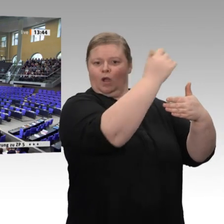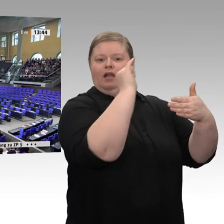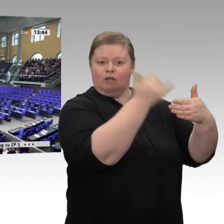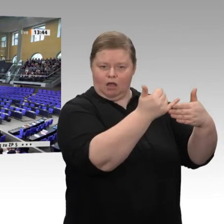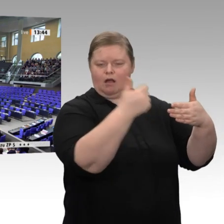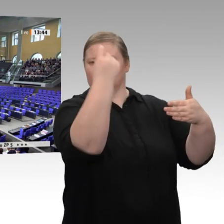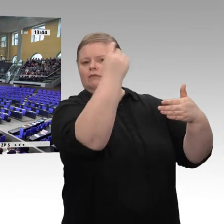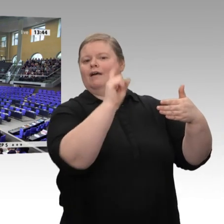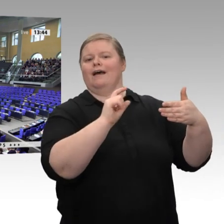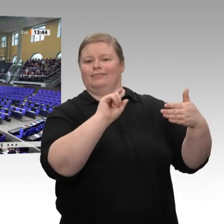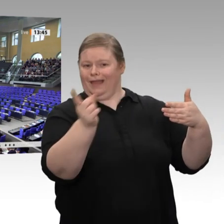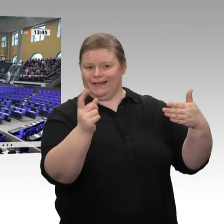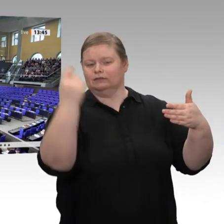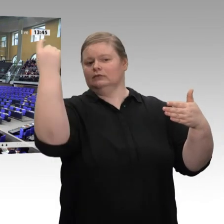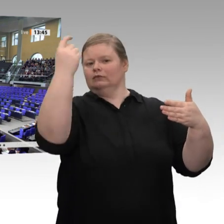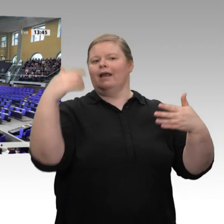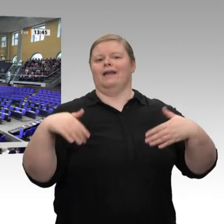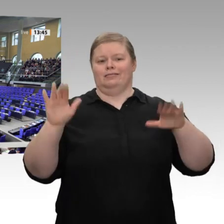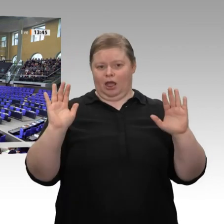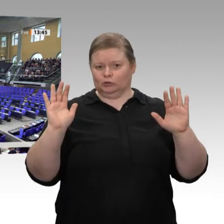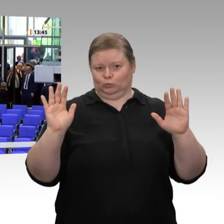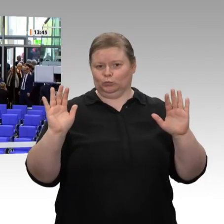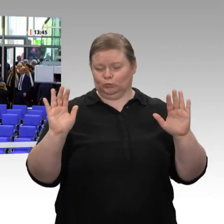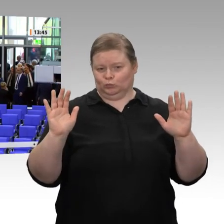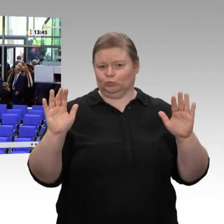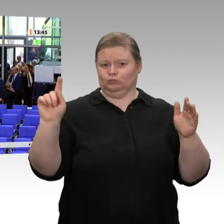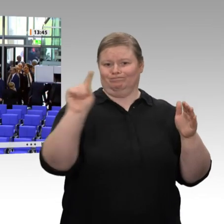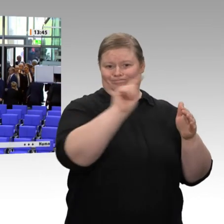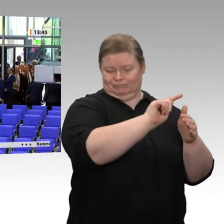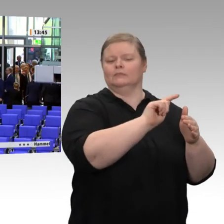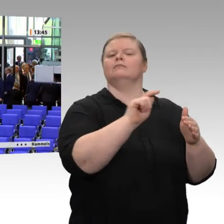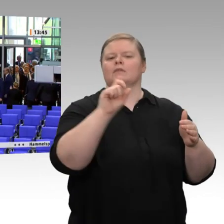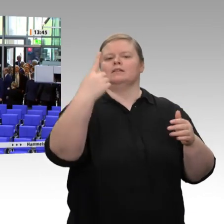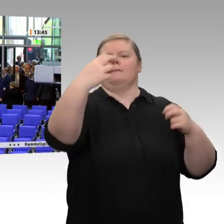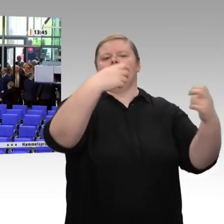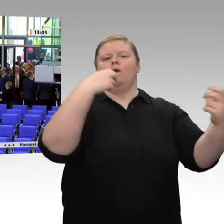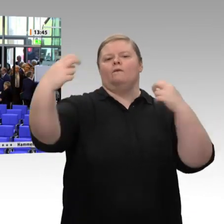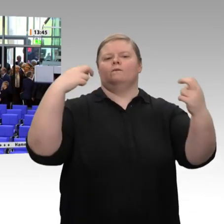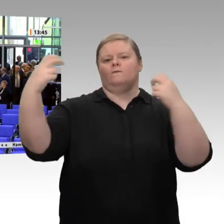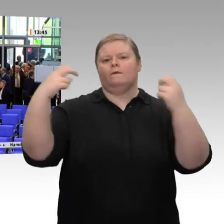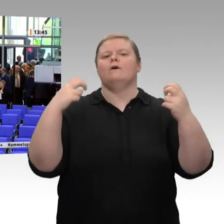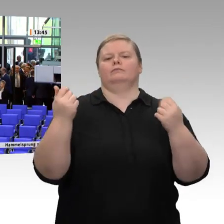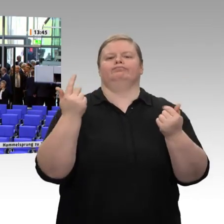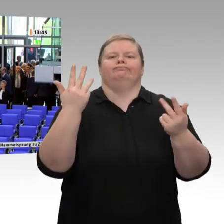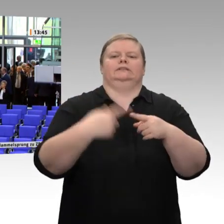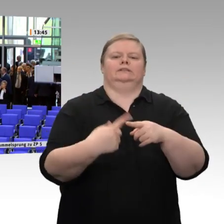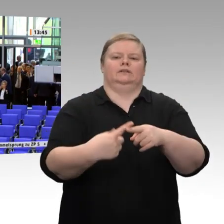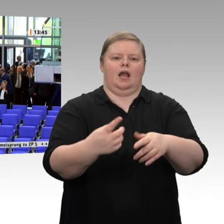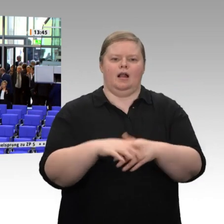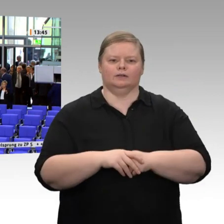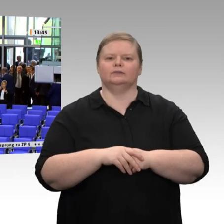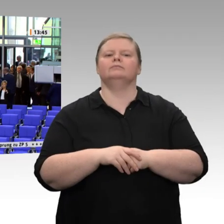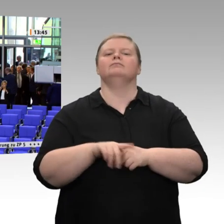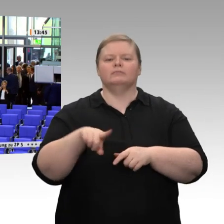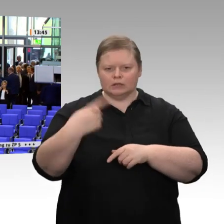Tür steht Ja, über der anderen Nein und über der dritten Enthaltung. Das heißt,